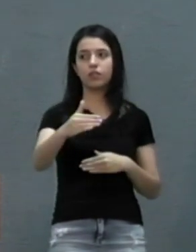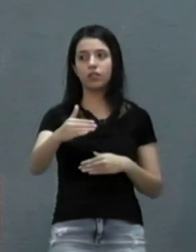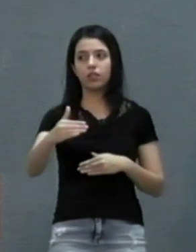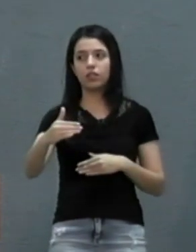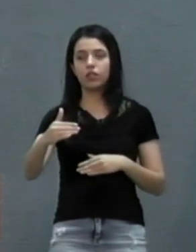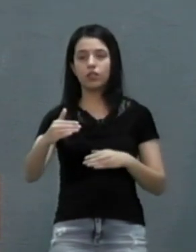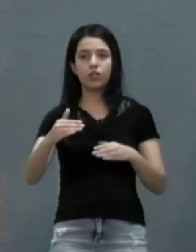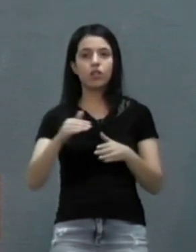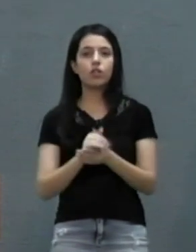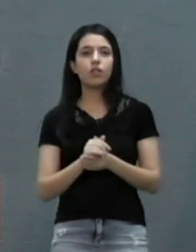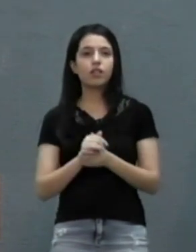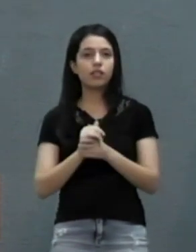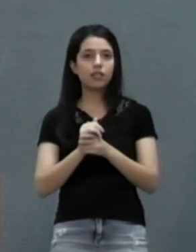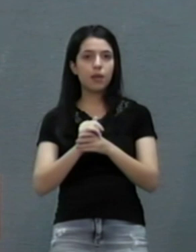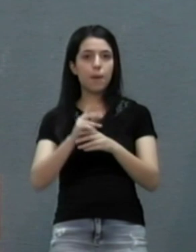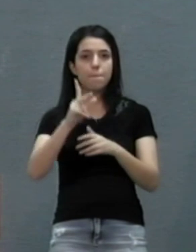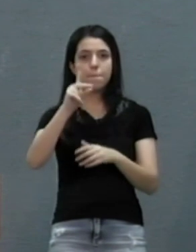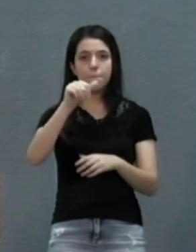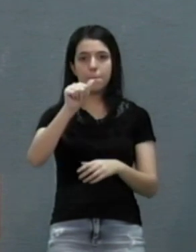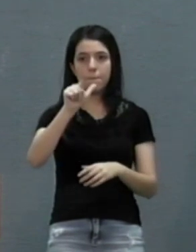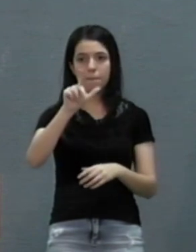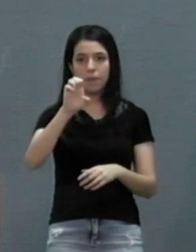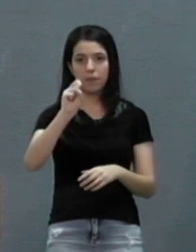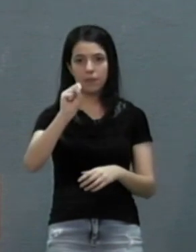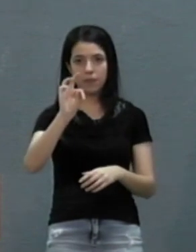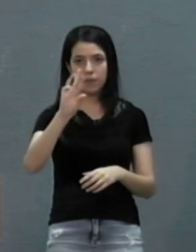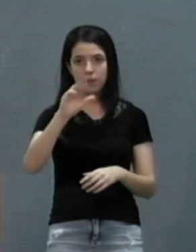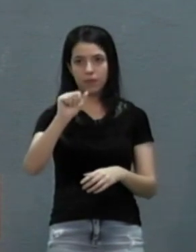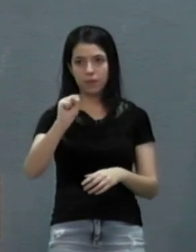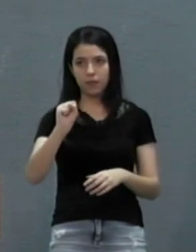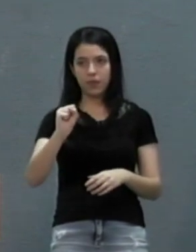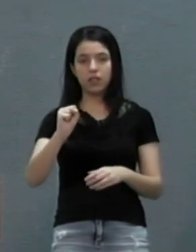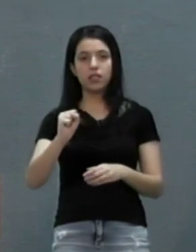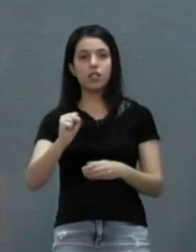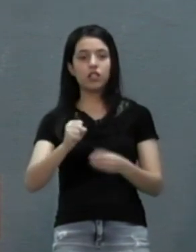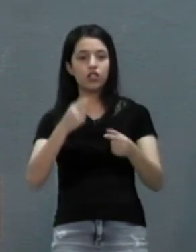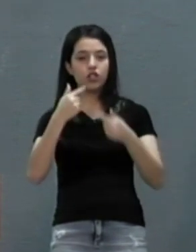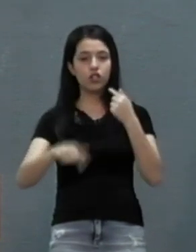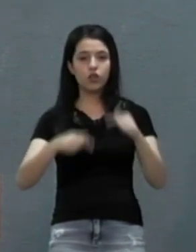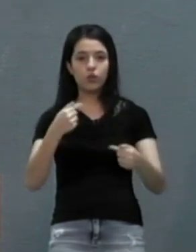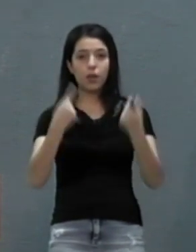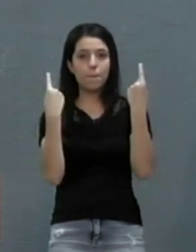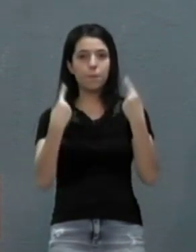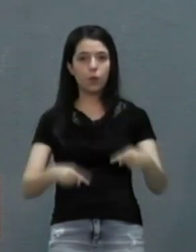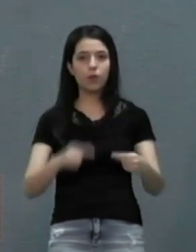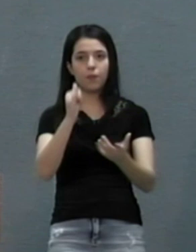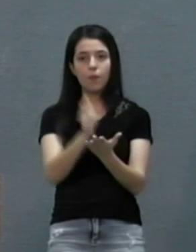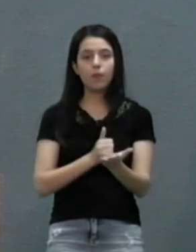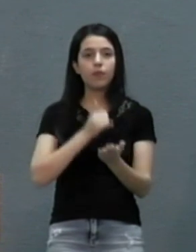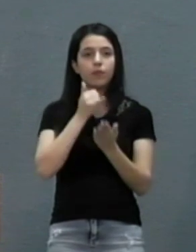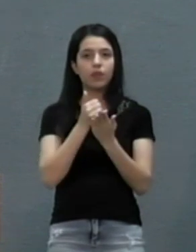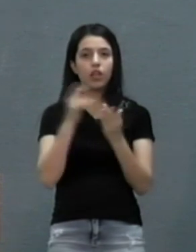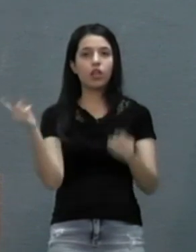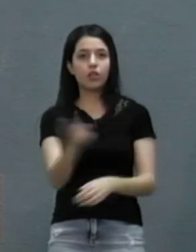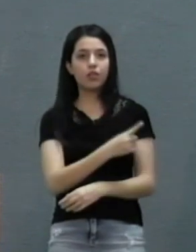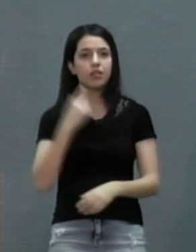drogas. Sabemos que dia 26 de junho é o Dia Internacional do Combate às Drogas e nós estamos atendendo